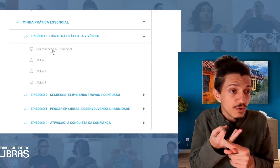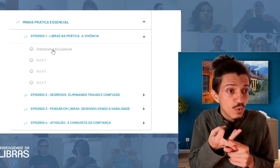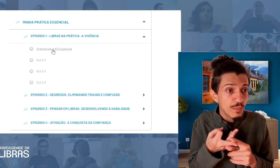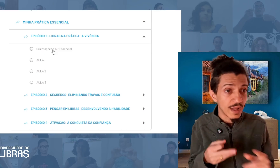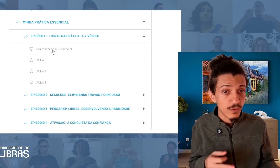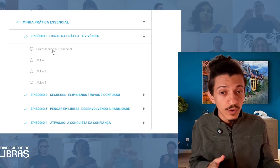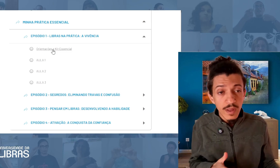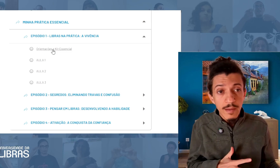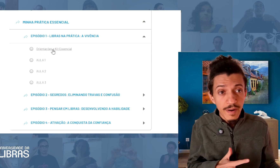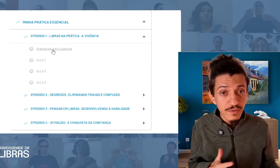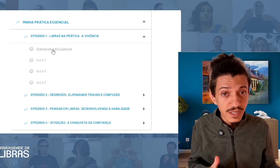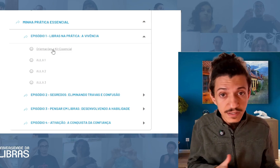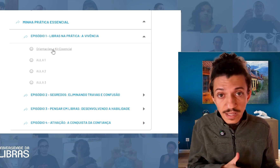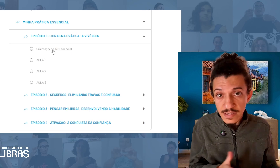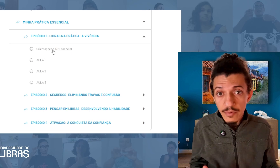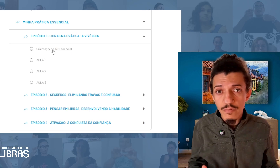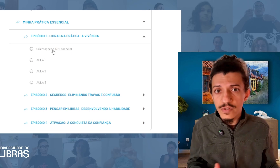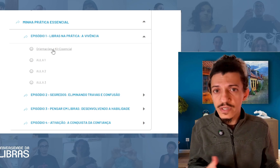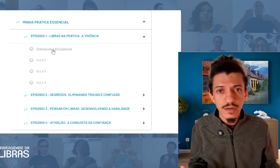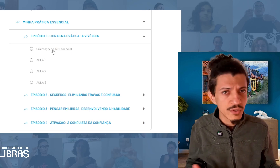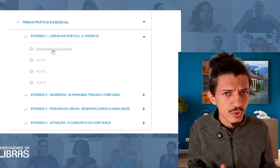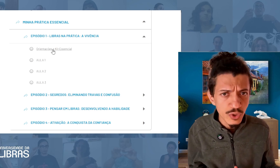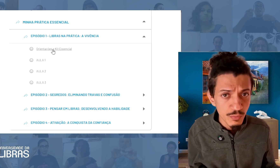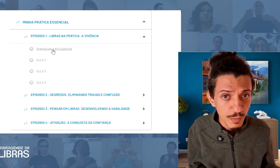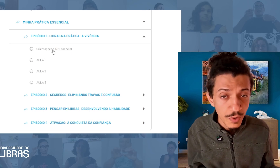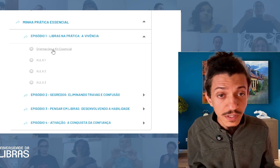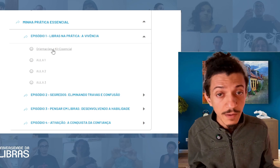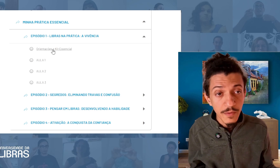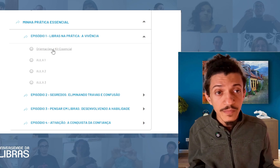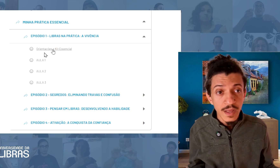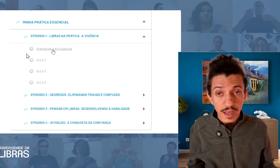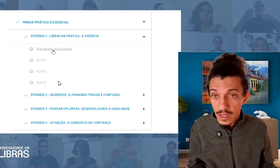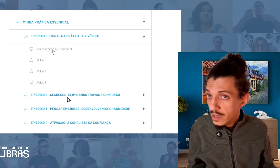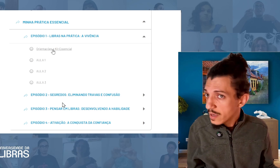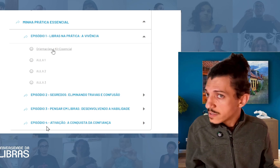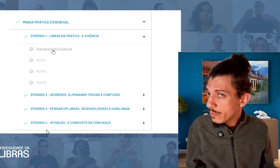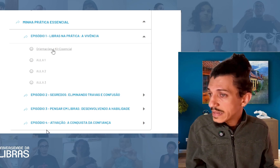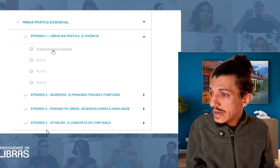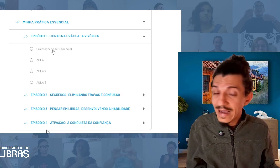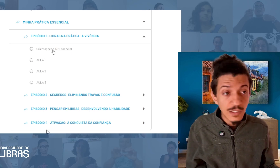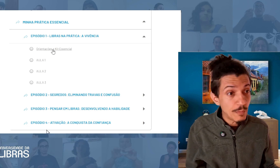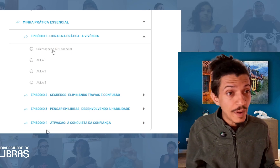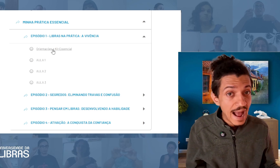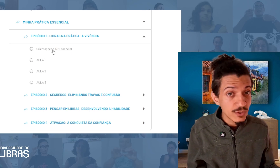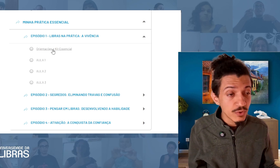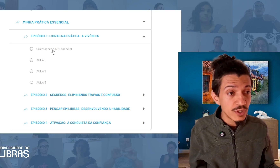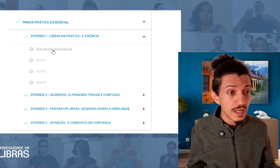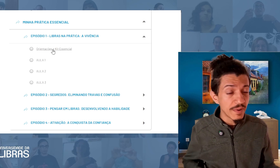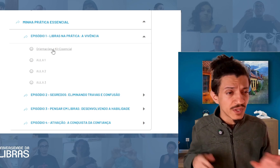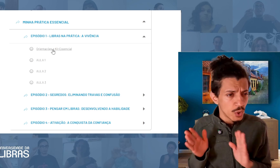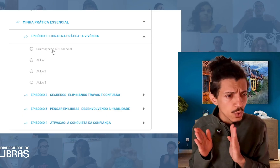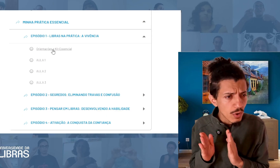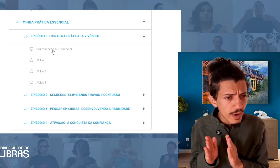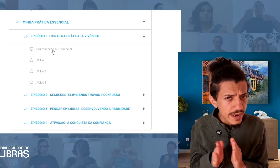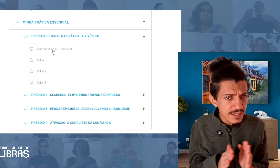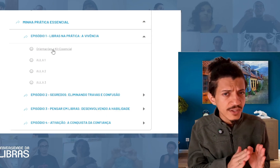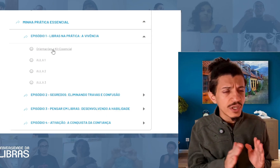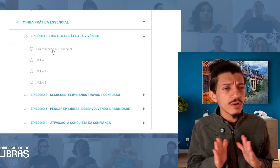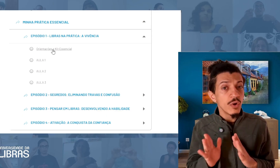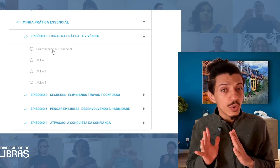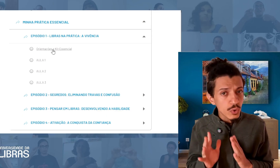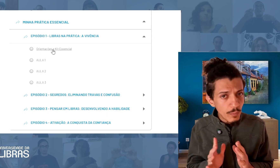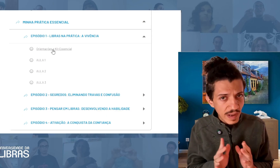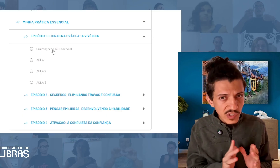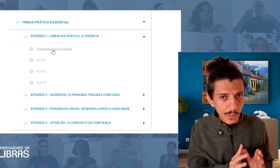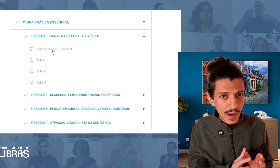para o seu computador, para você ter sempre com você, no seu notebook, por exemplo. E são materiais práticos de Libras, tudo